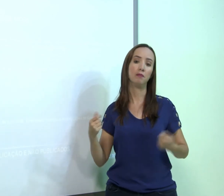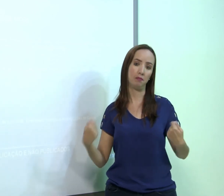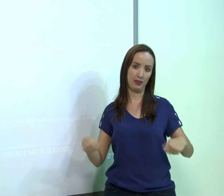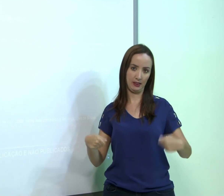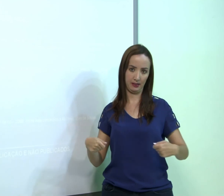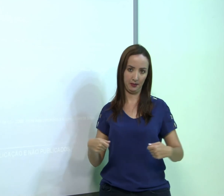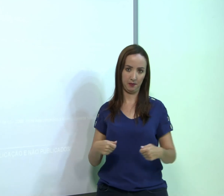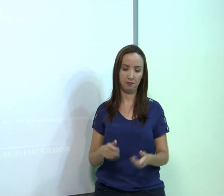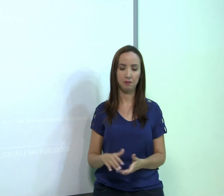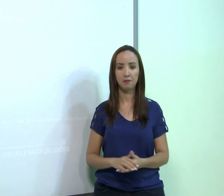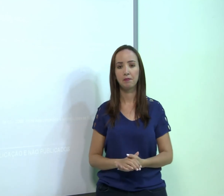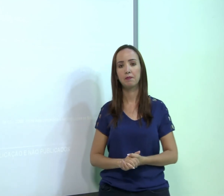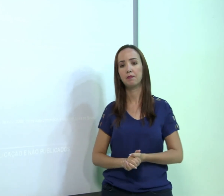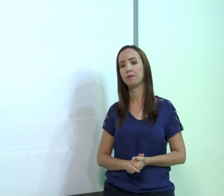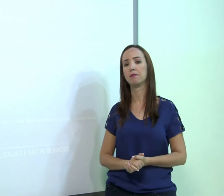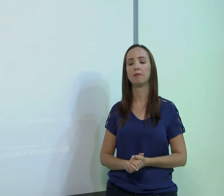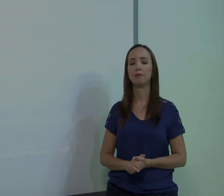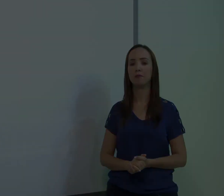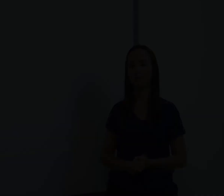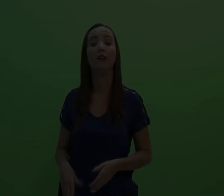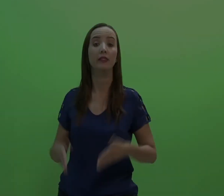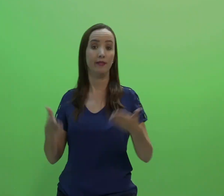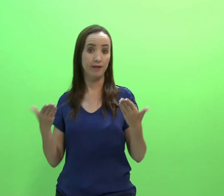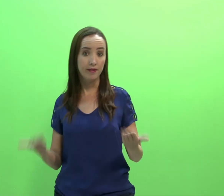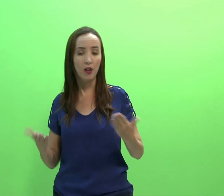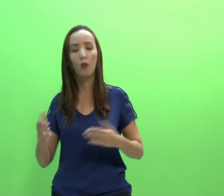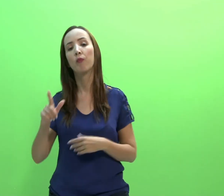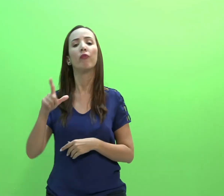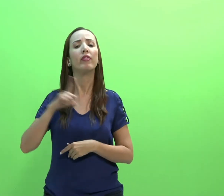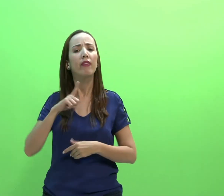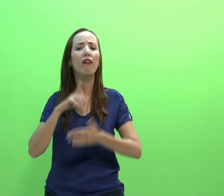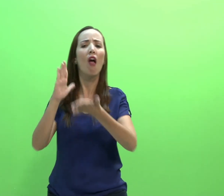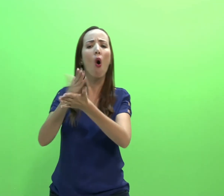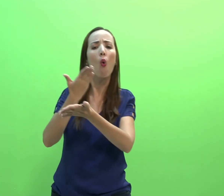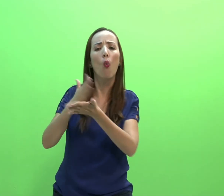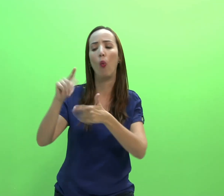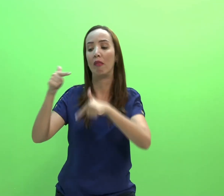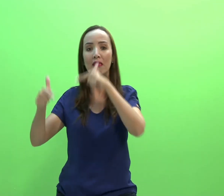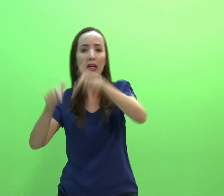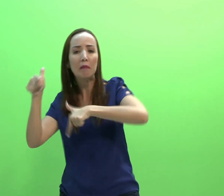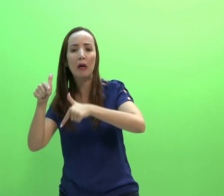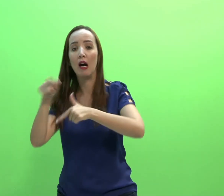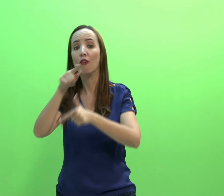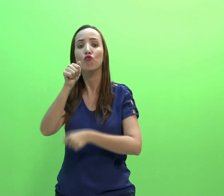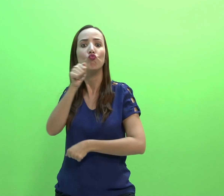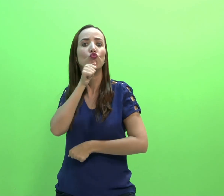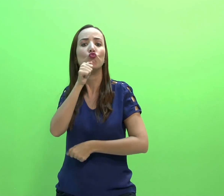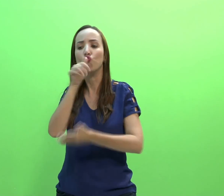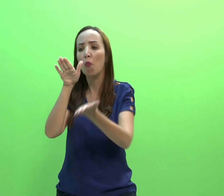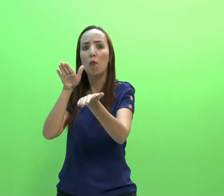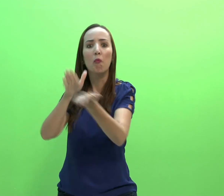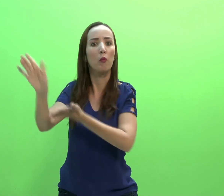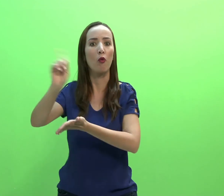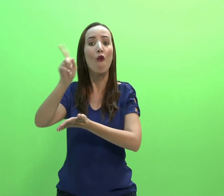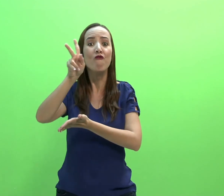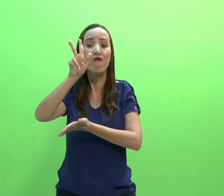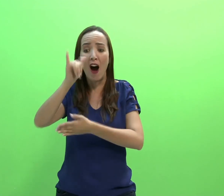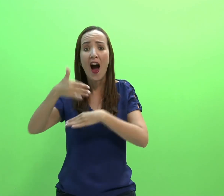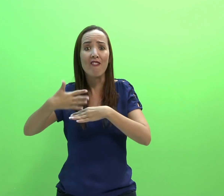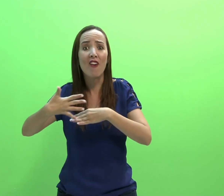juntamente com o nome do autor, no caso, Marisa. Então, tem alguns trabalhos que eles não